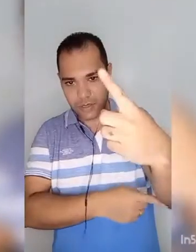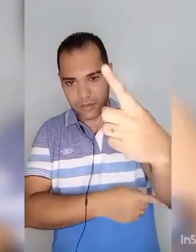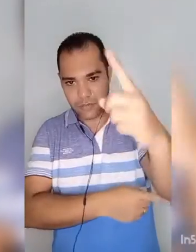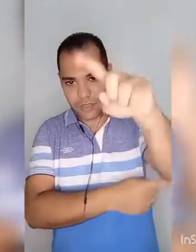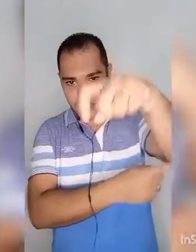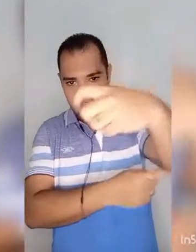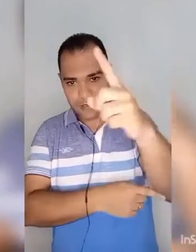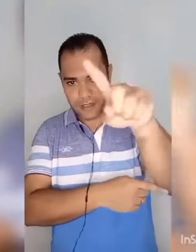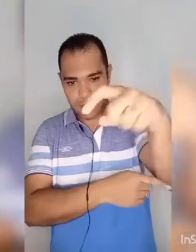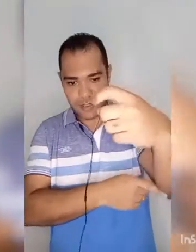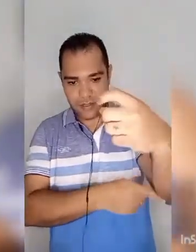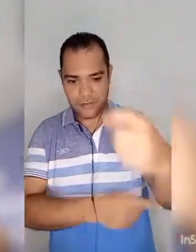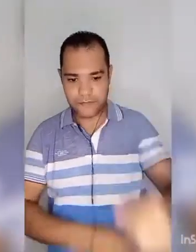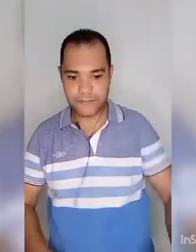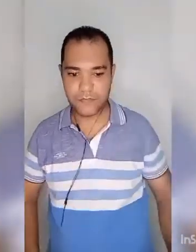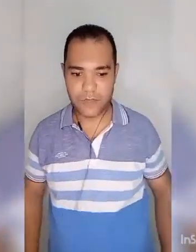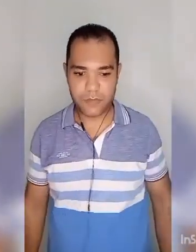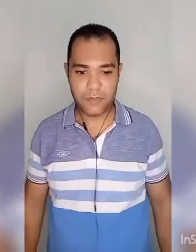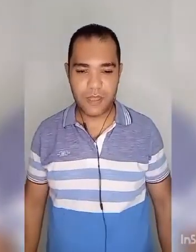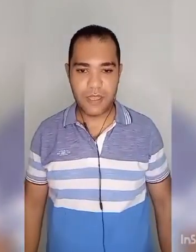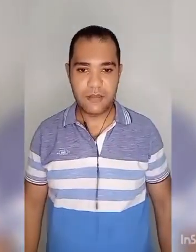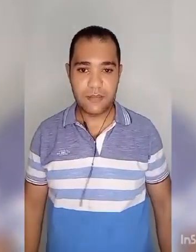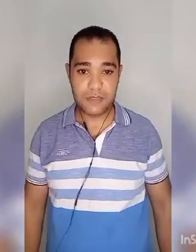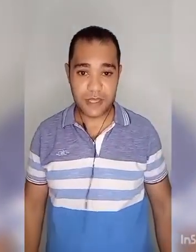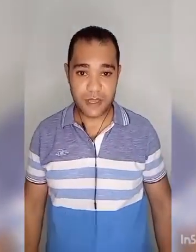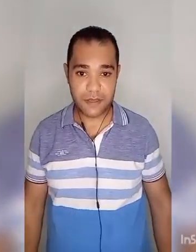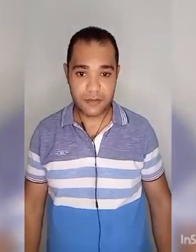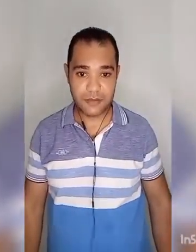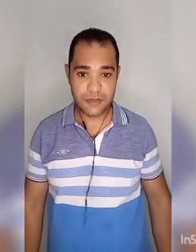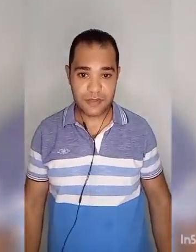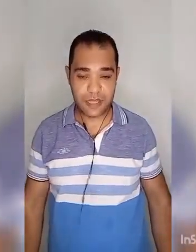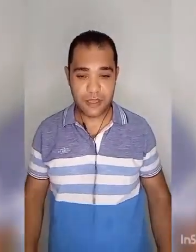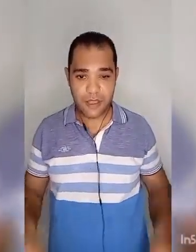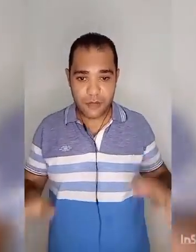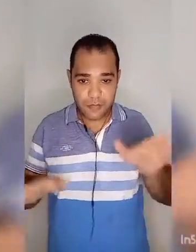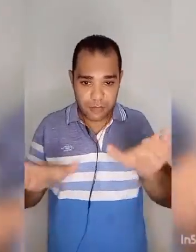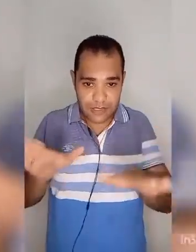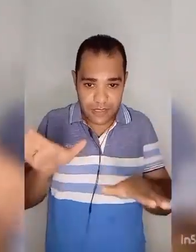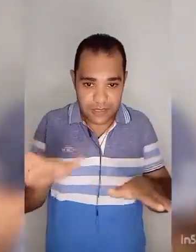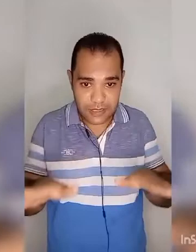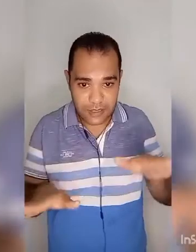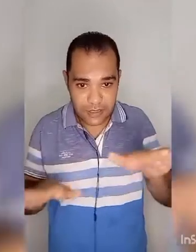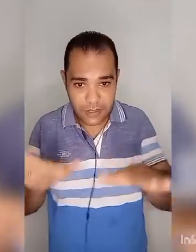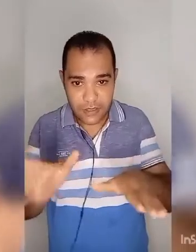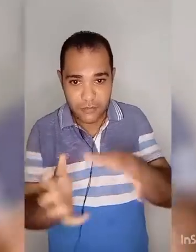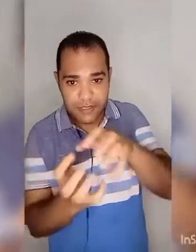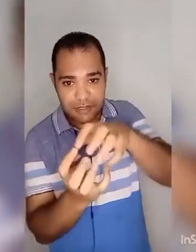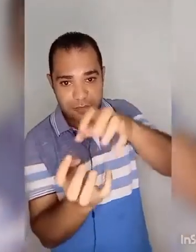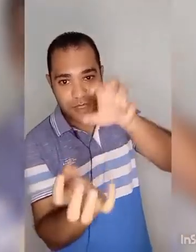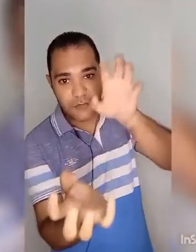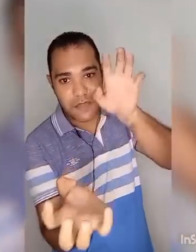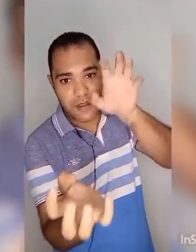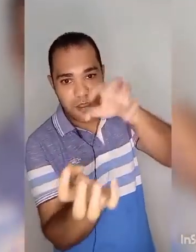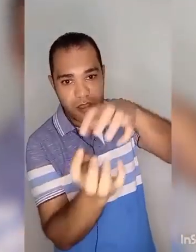يبقى تعبان. طيب تمساح، تمساح نعمل زي السحلية بس نعمل